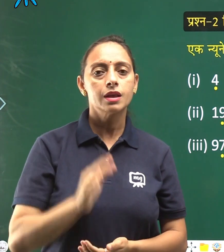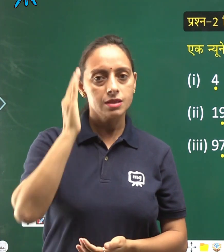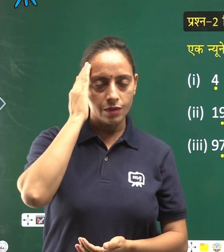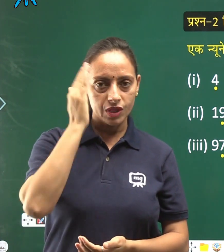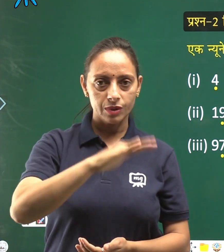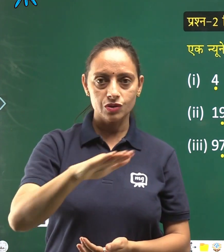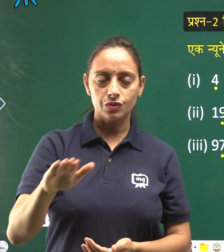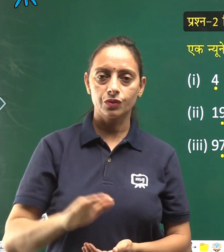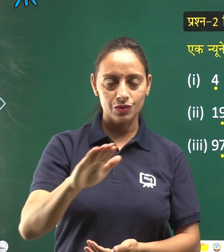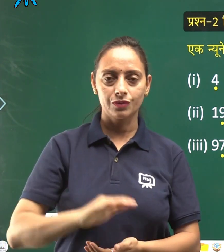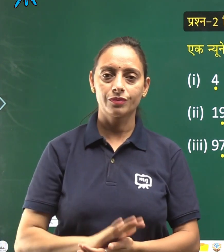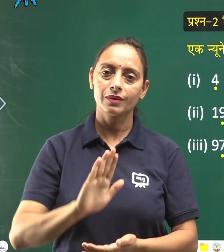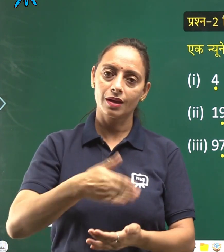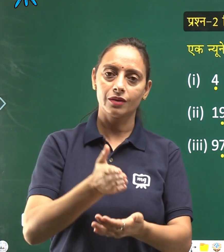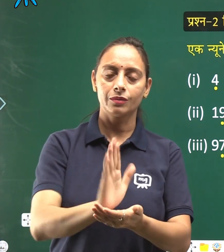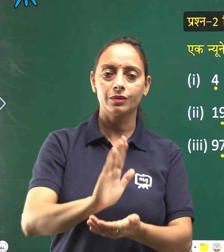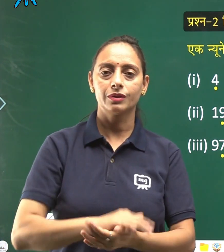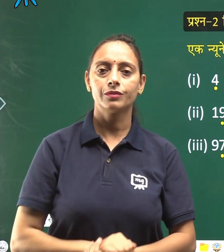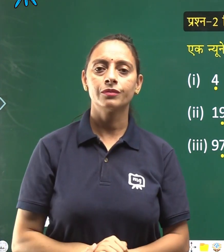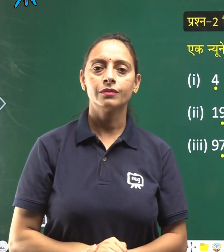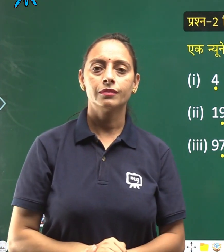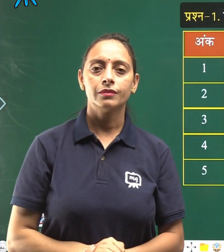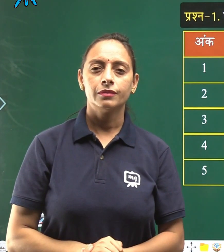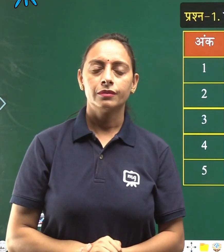समझ में आया बच्चों? आगे बढ़े बच्चों।